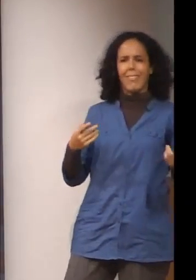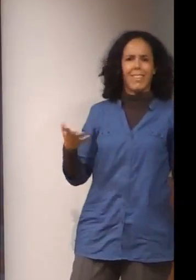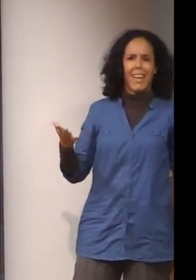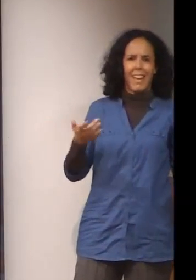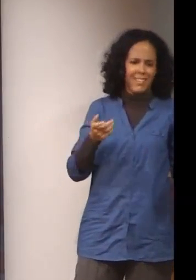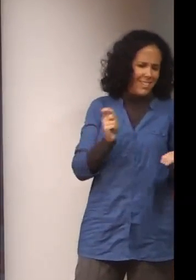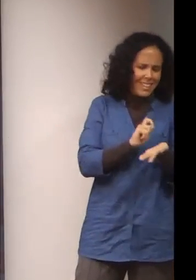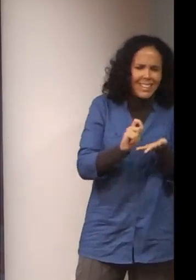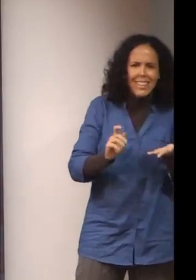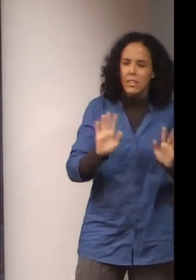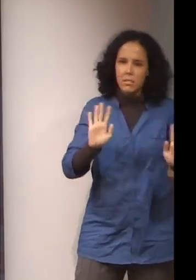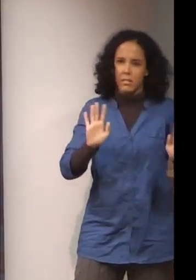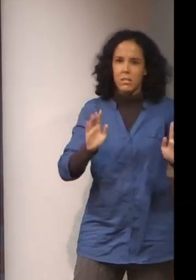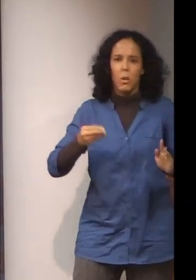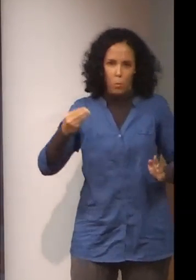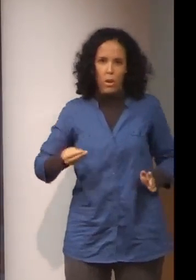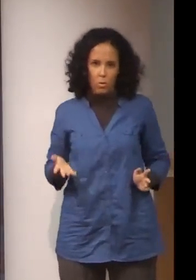un nivel bastante académico,